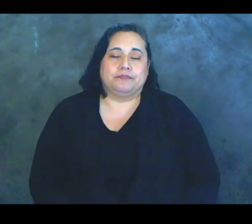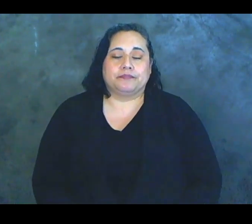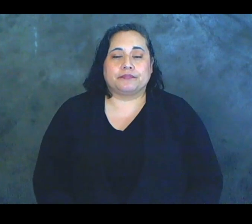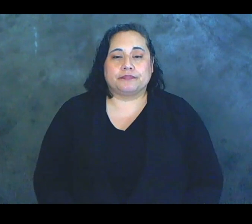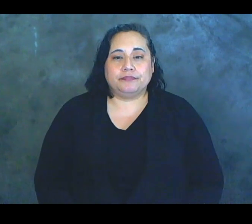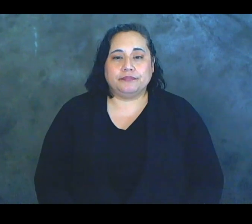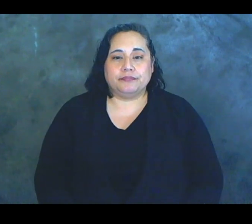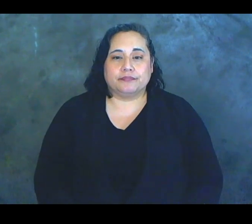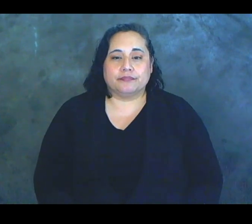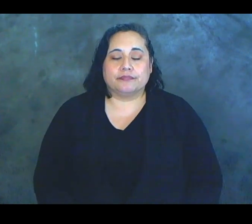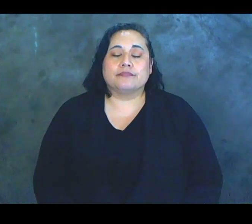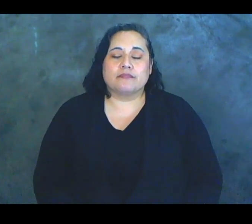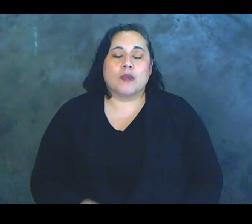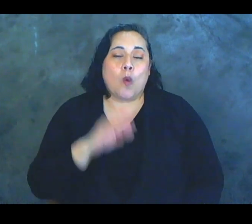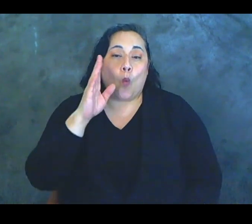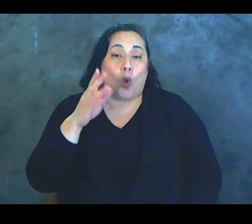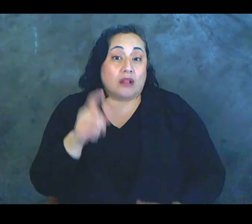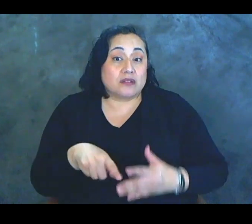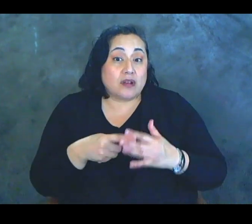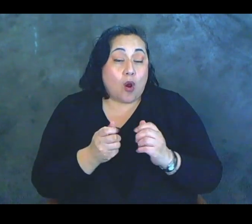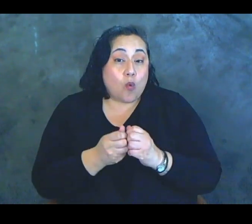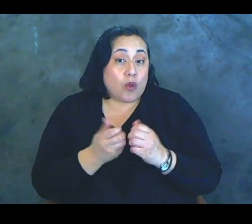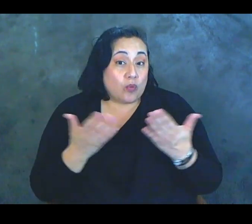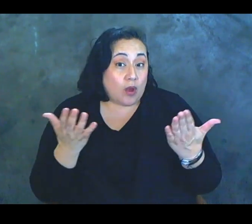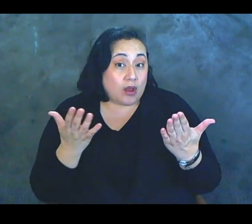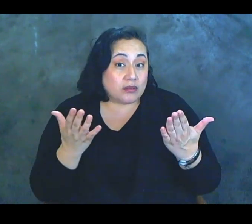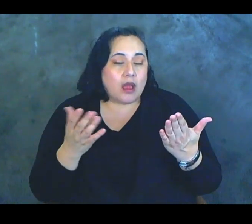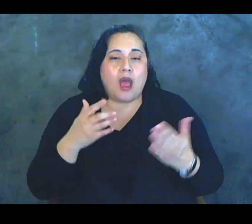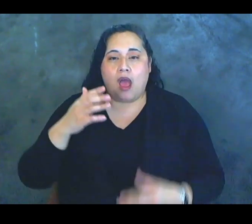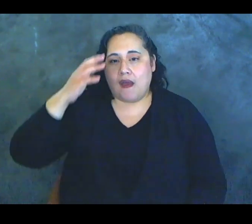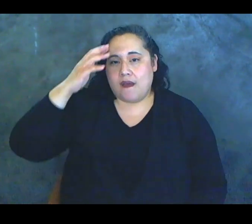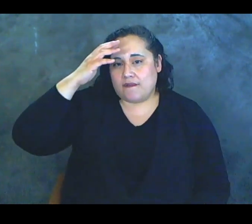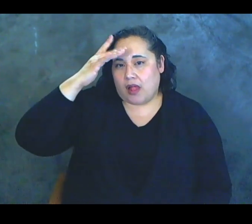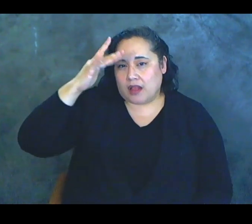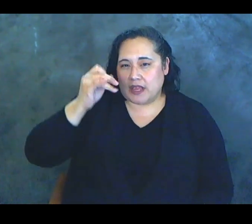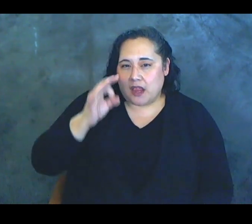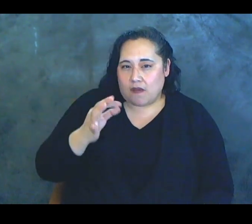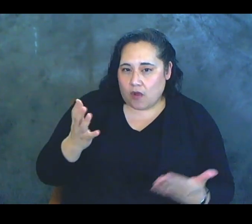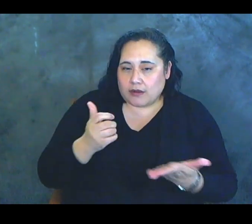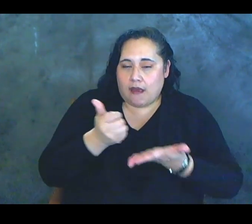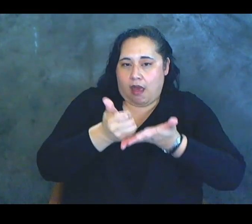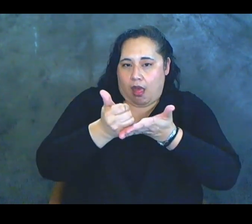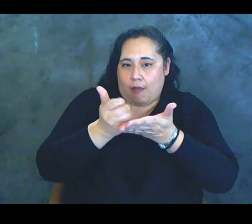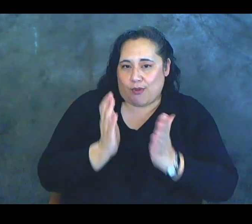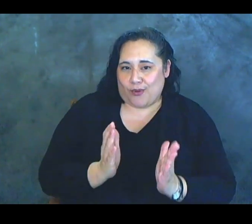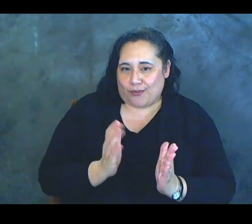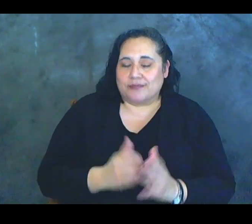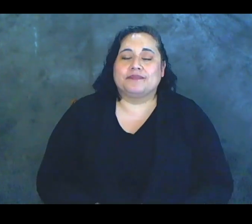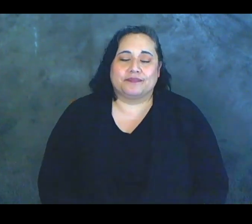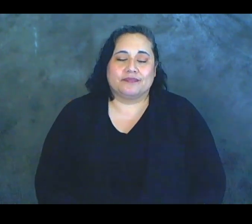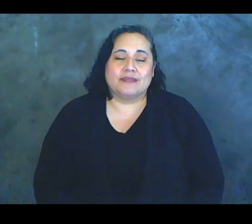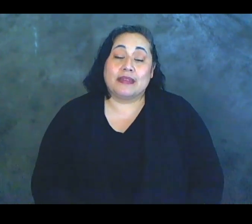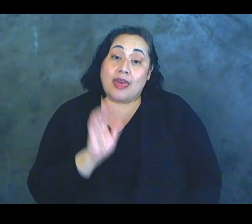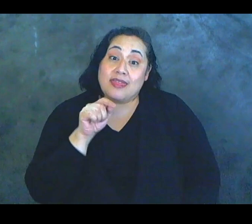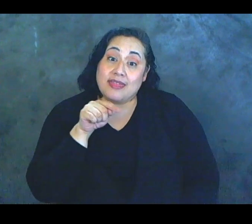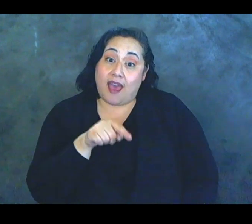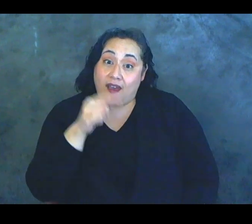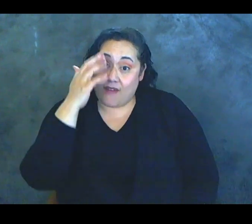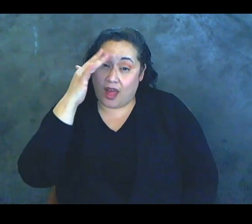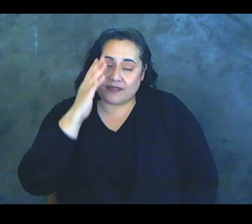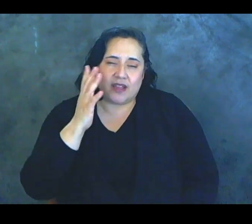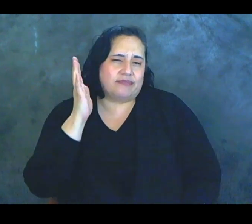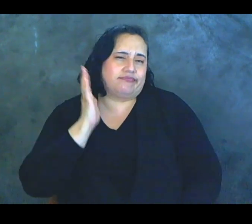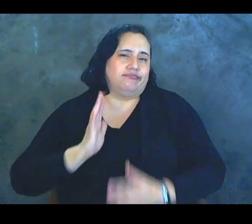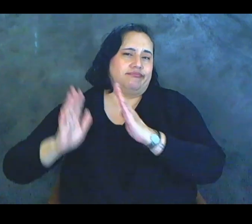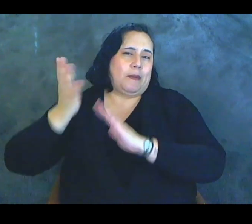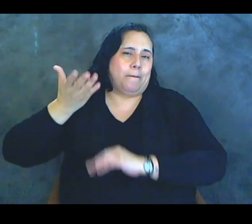Y vamos a empezar con la filosofía del ayudante. Es una filosofía de tiempo pasado